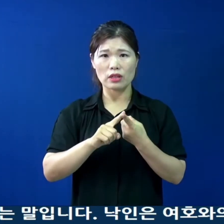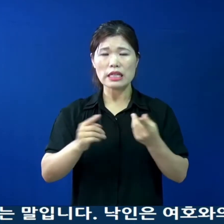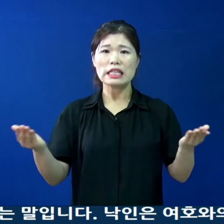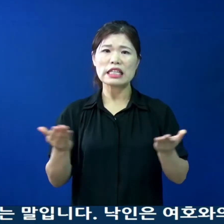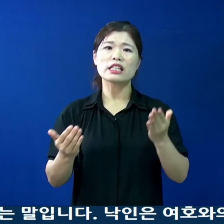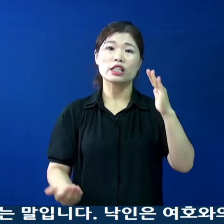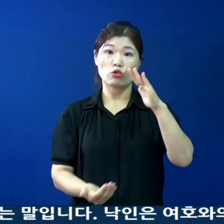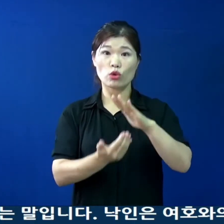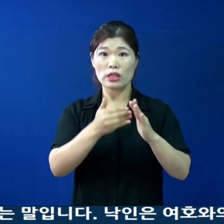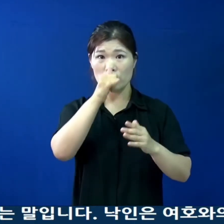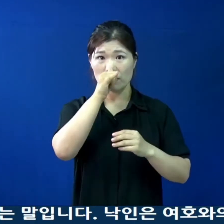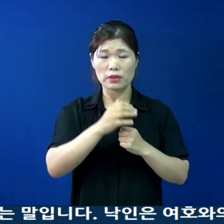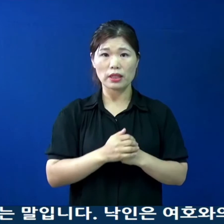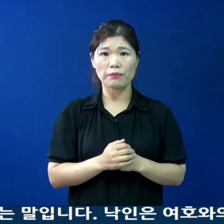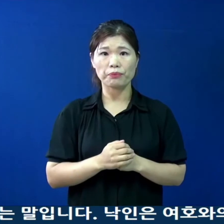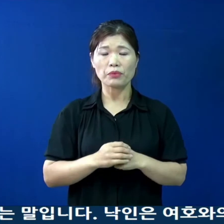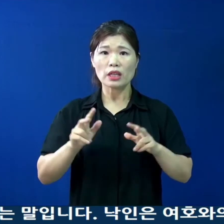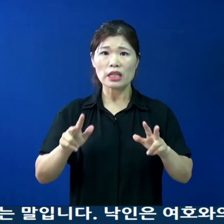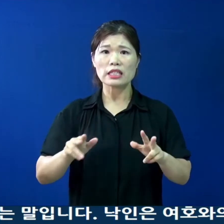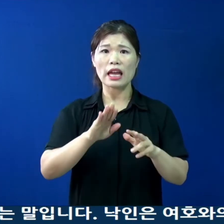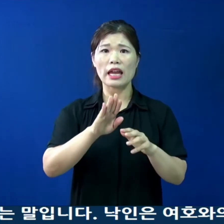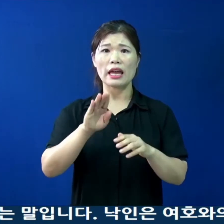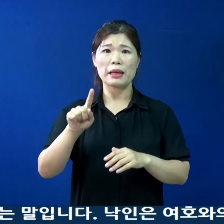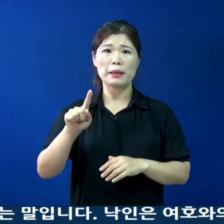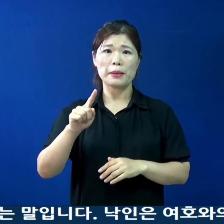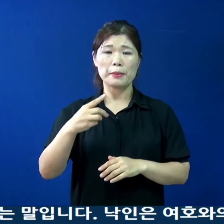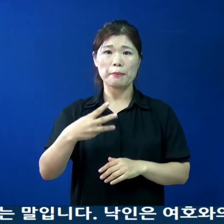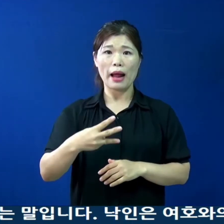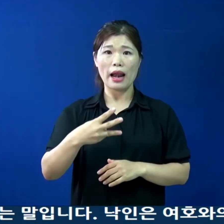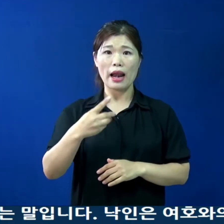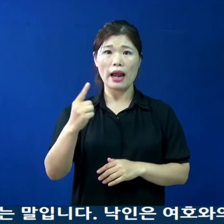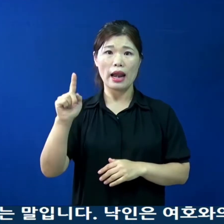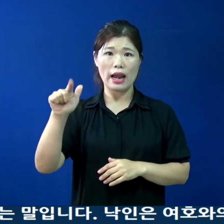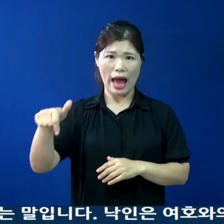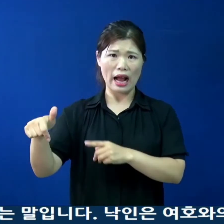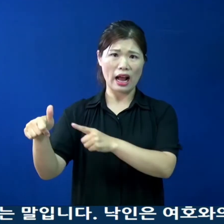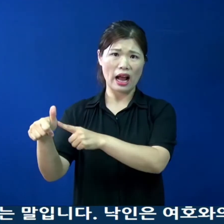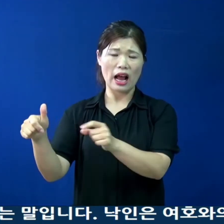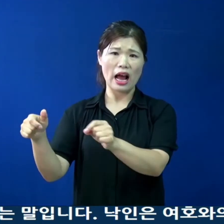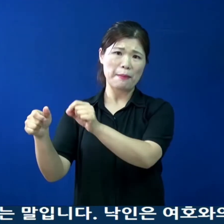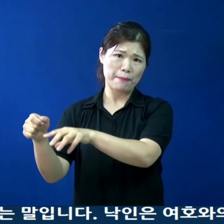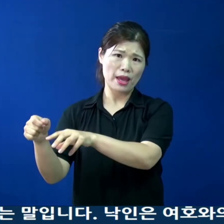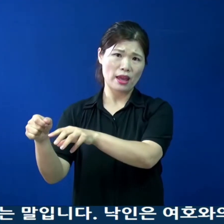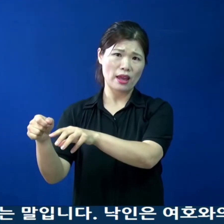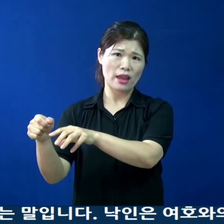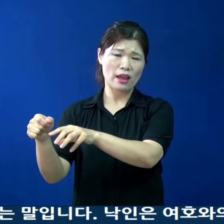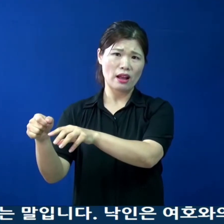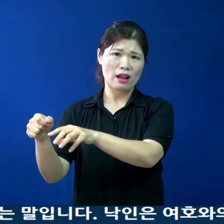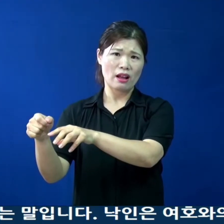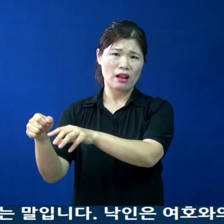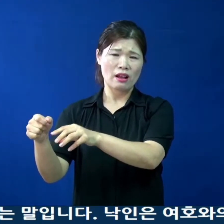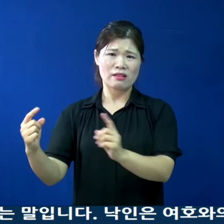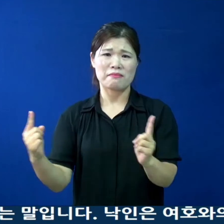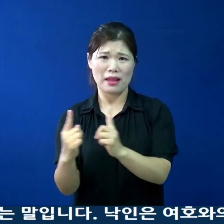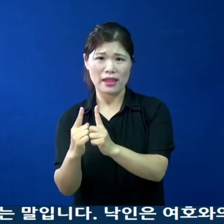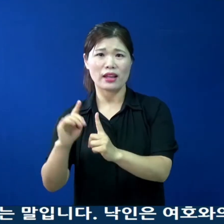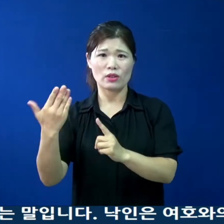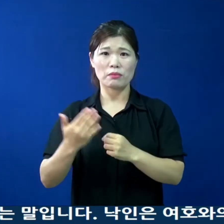이루십니다. 이제 발람이 성대한 환영을 받고 발락 앞에 서고 발락과 만나게